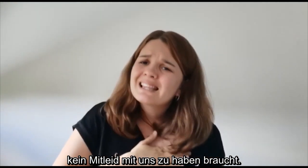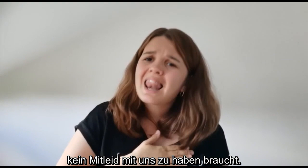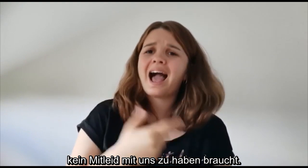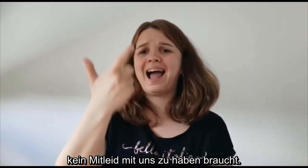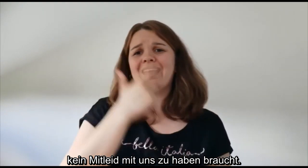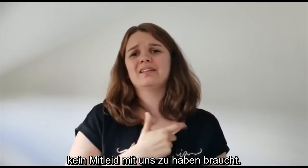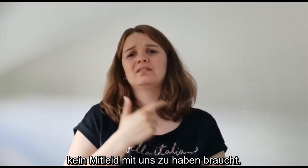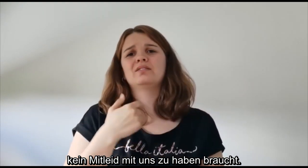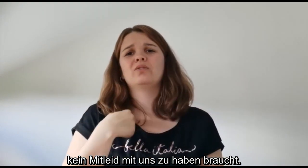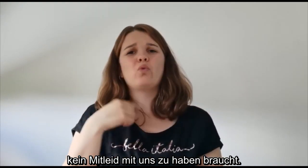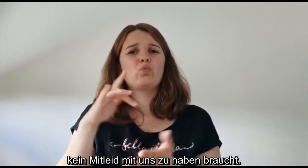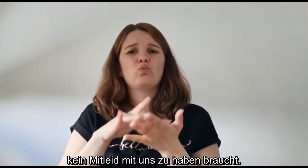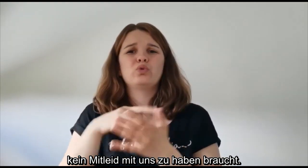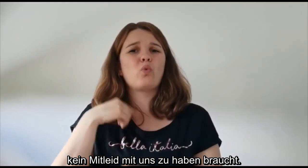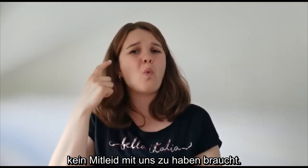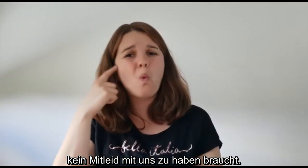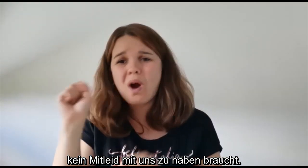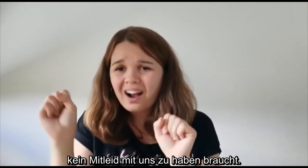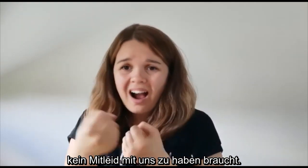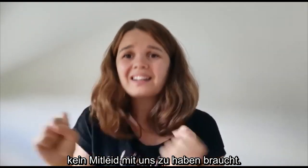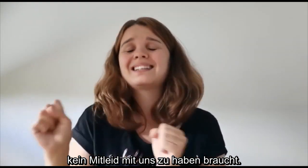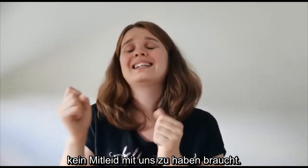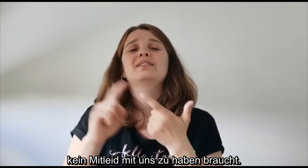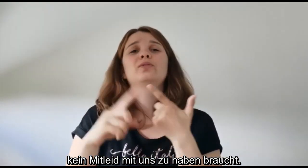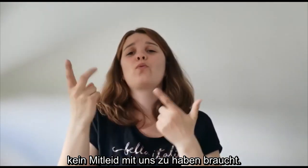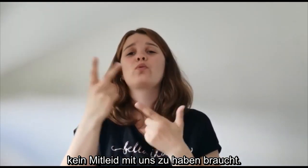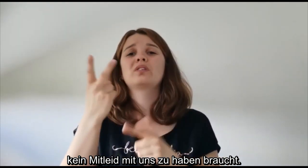kein Mitleid mit uns zu haben braucht